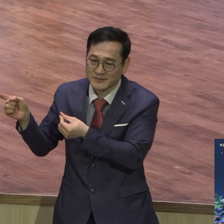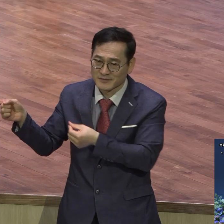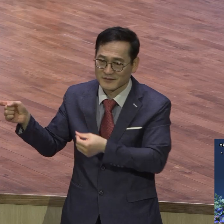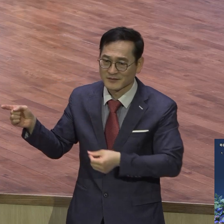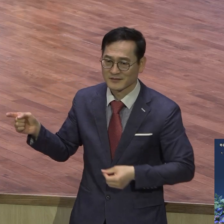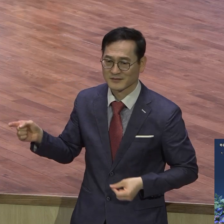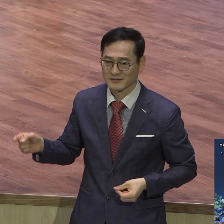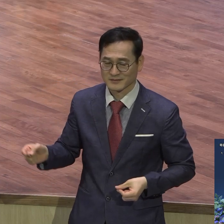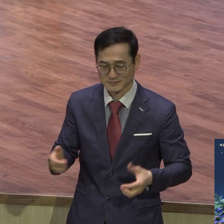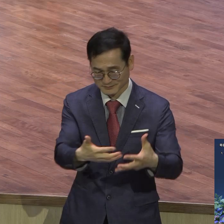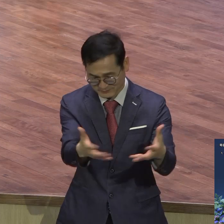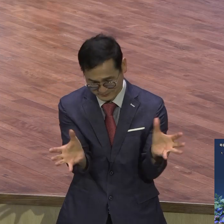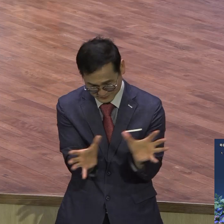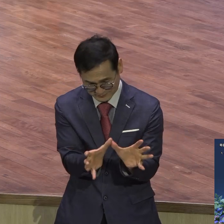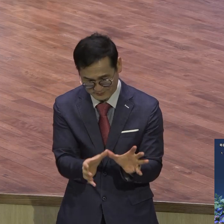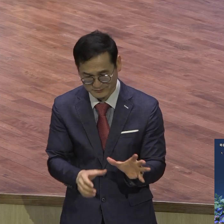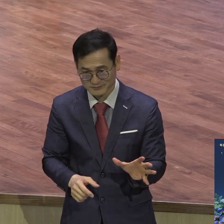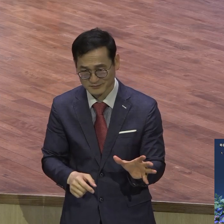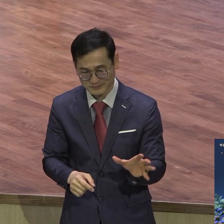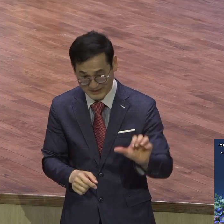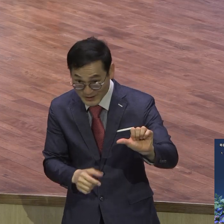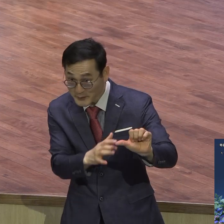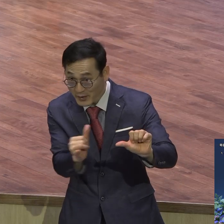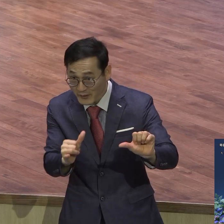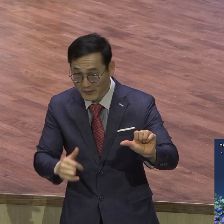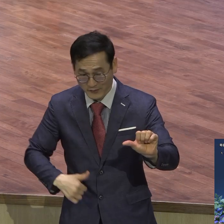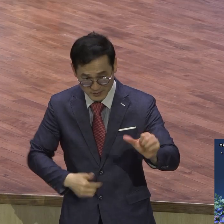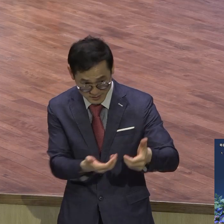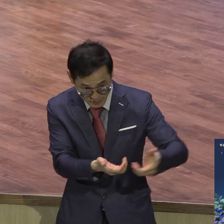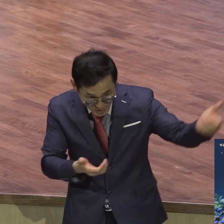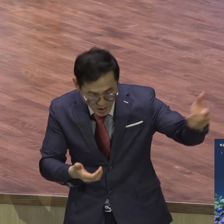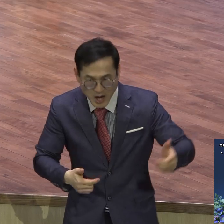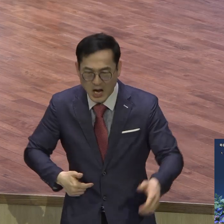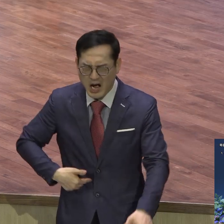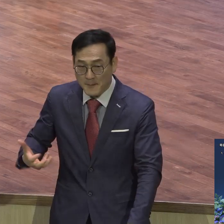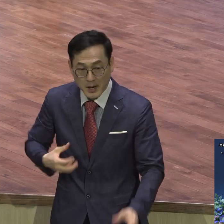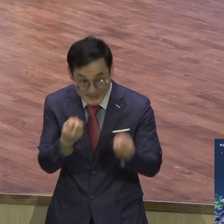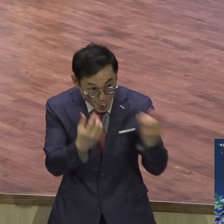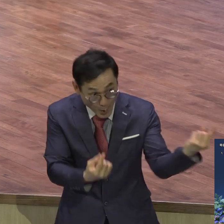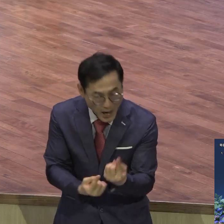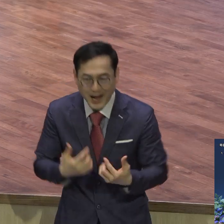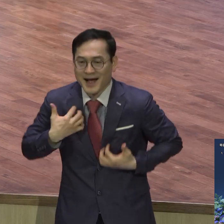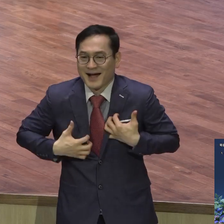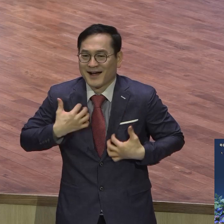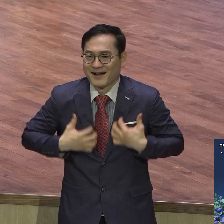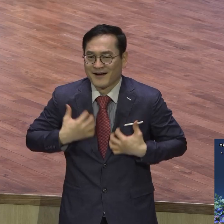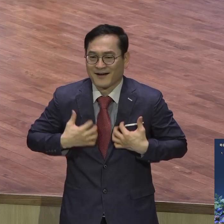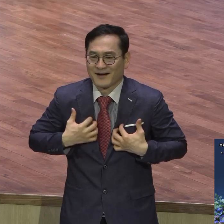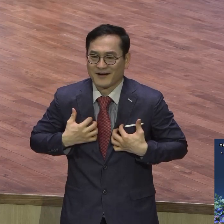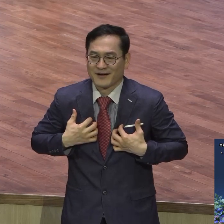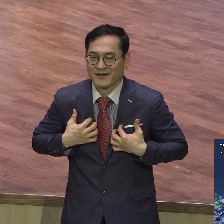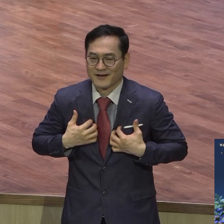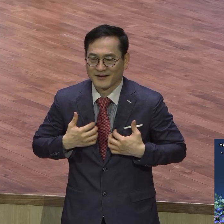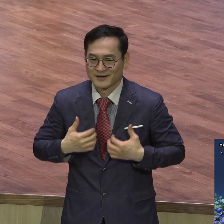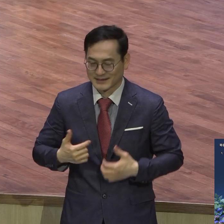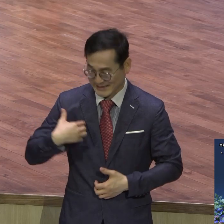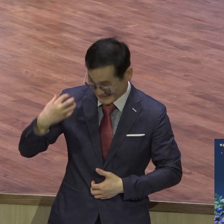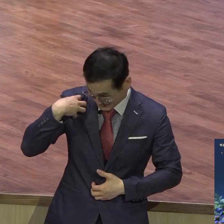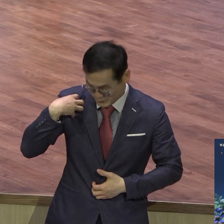5명인데 한 사람이 많았다 와야 되는데 한 명 더 왔다 얼마나 기쁨이 있는지 그걸 해봐야 알아요